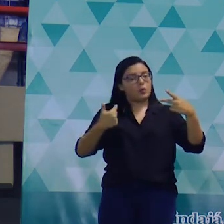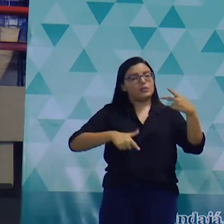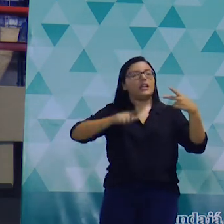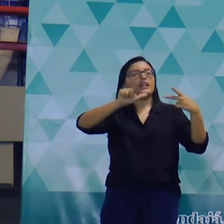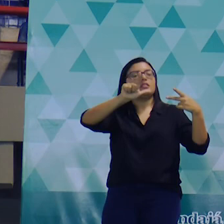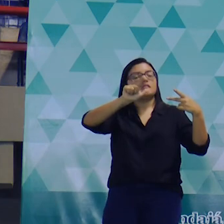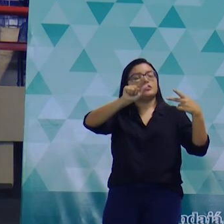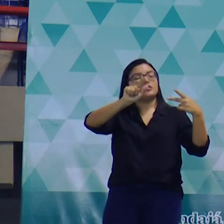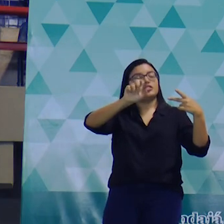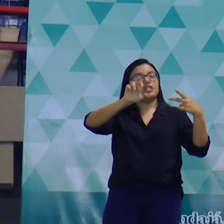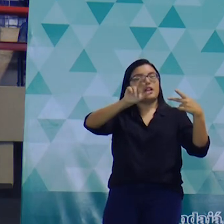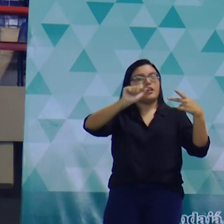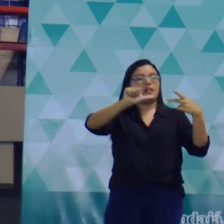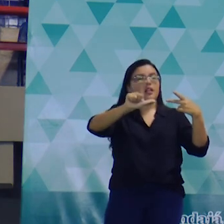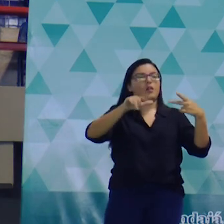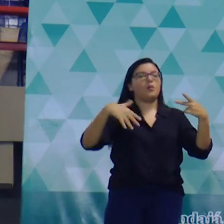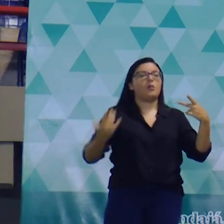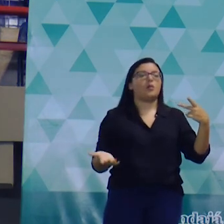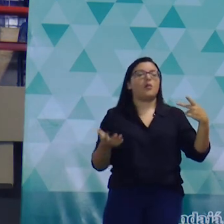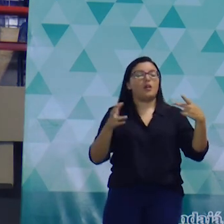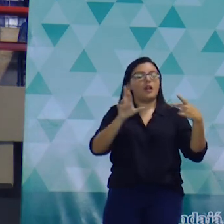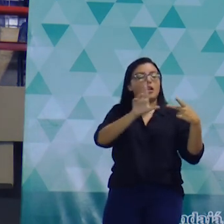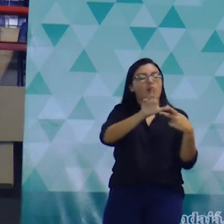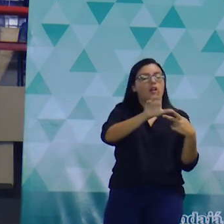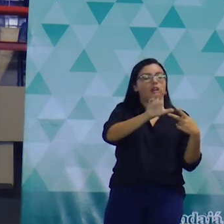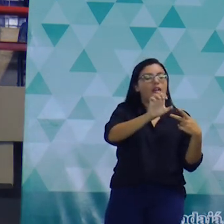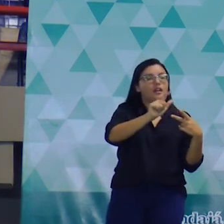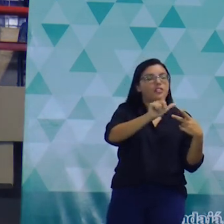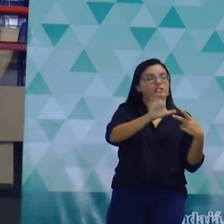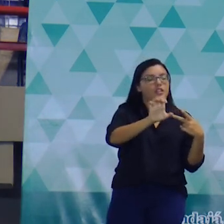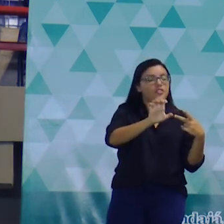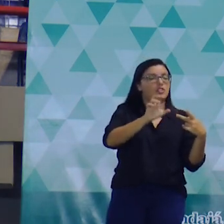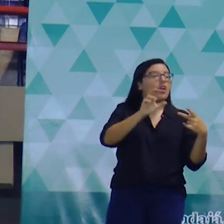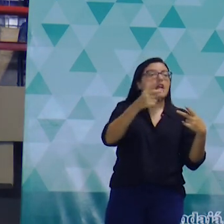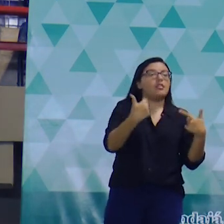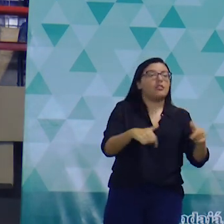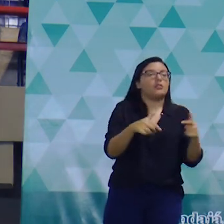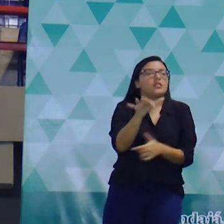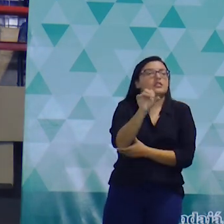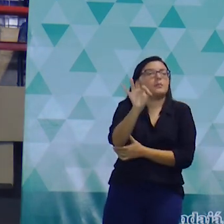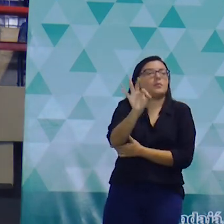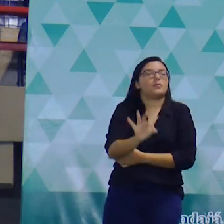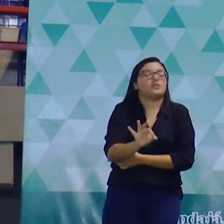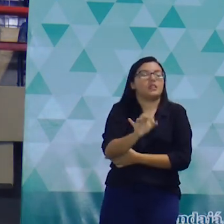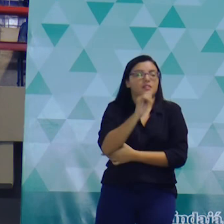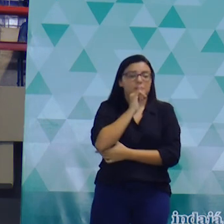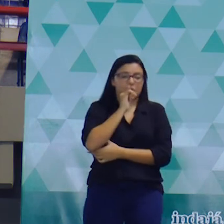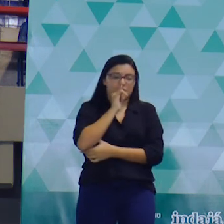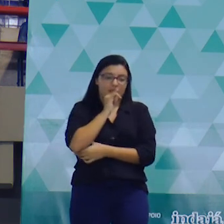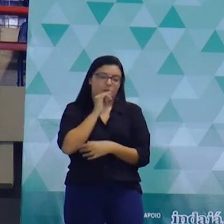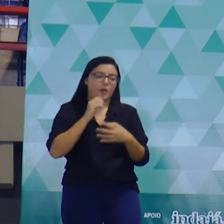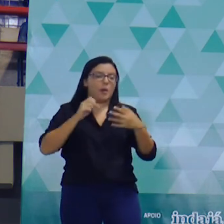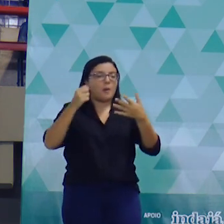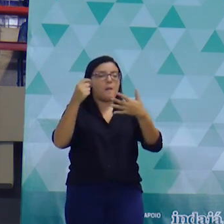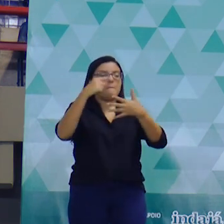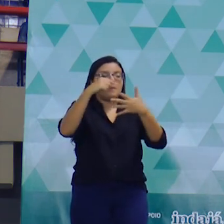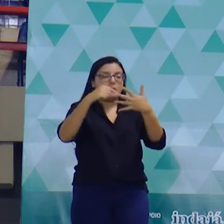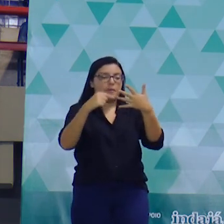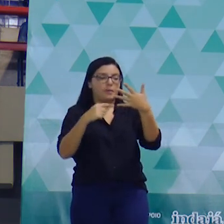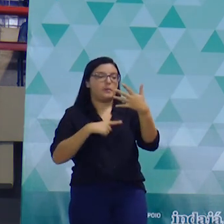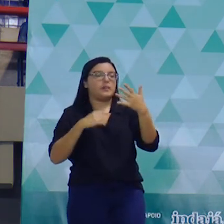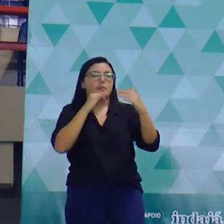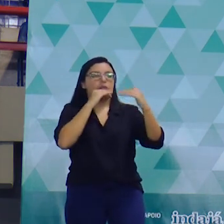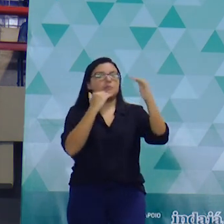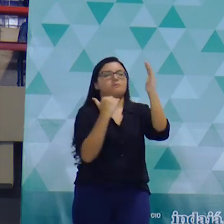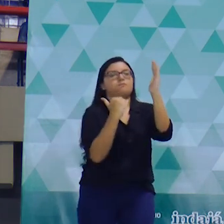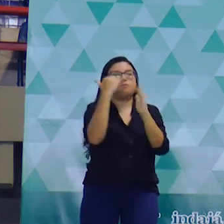quando o reagente não é puro, o rendimento não é 100%, há mais de uma reação, e quando há